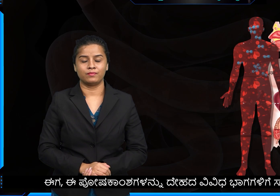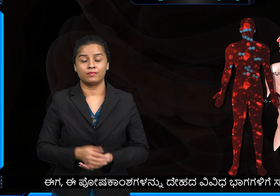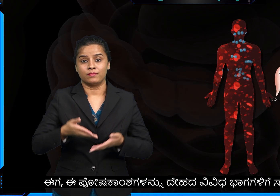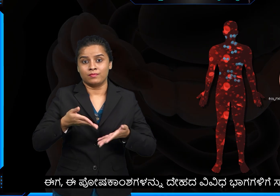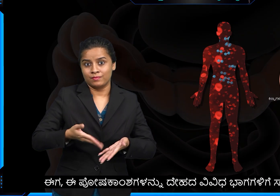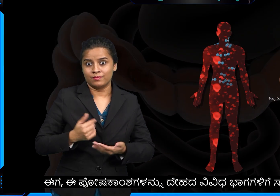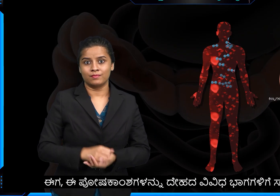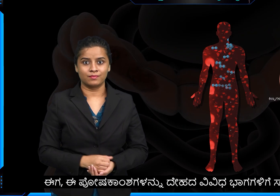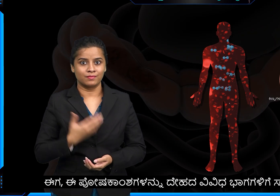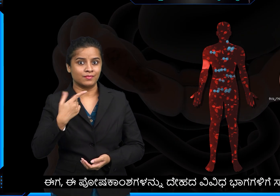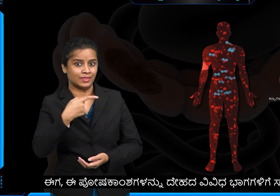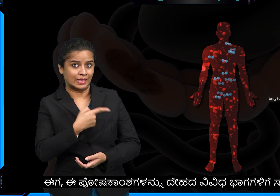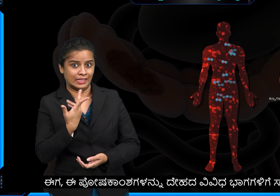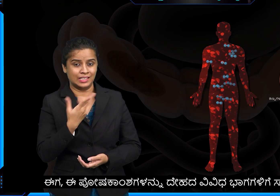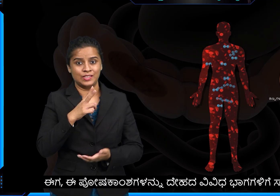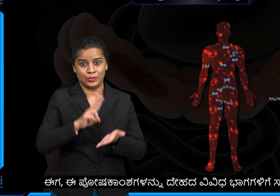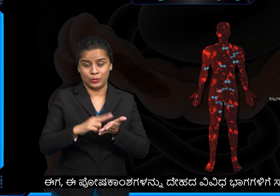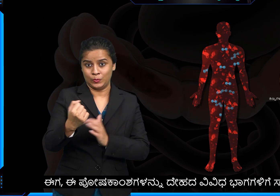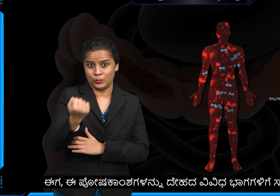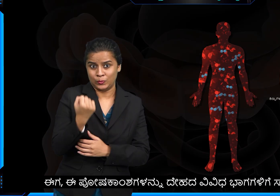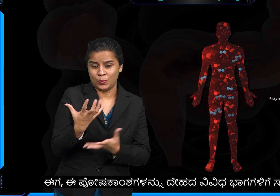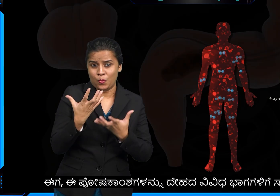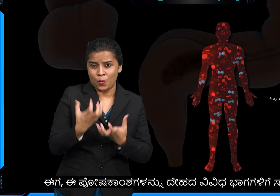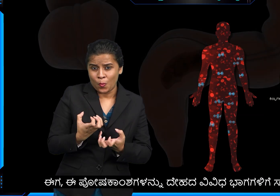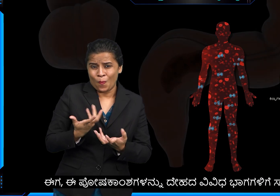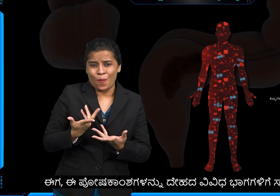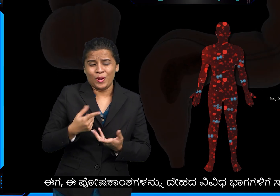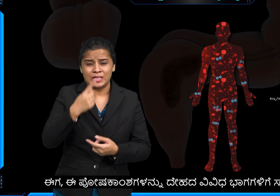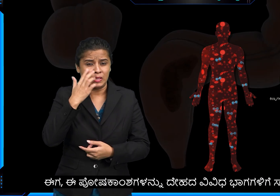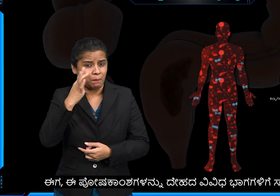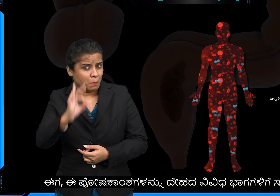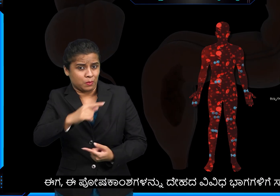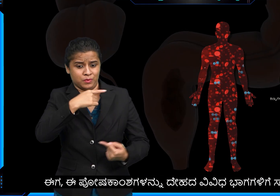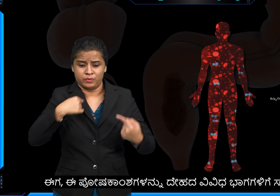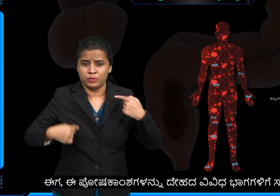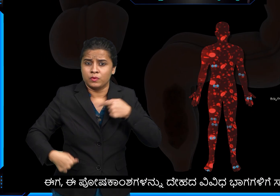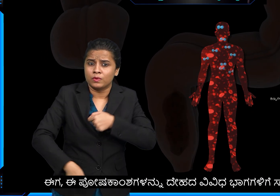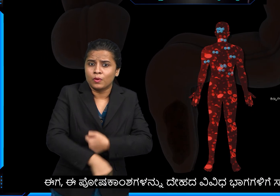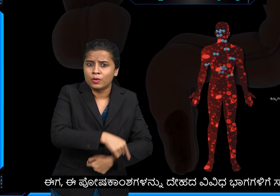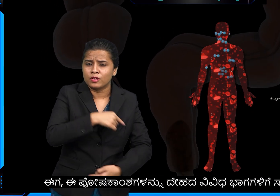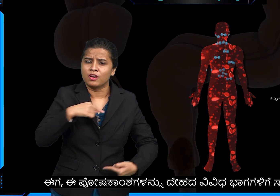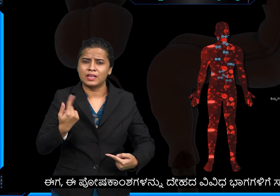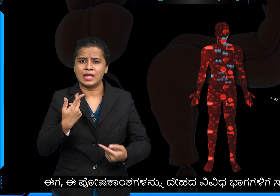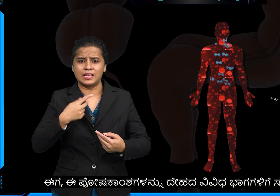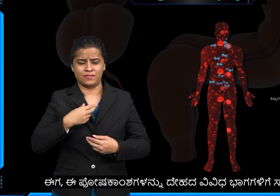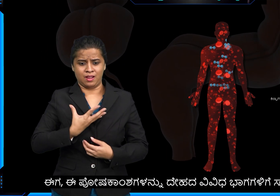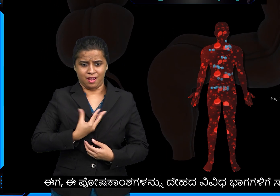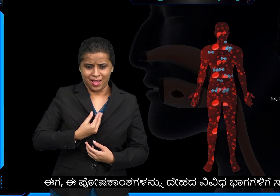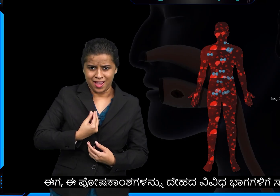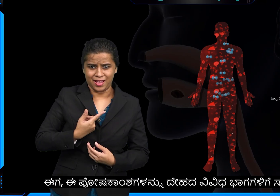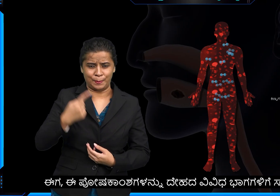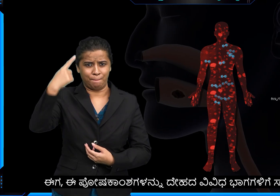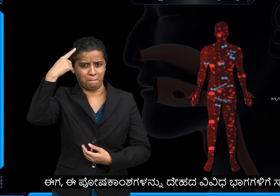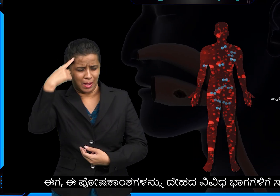ಈಗ ಈ ಪೋಷಕಾಂಶಗಳನ್ನು ದೇಹದ ವಿವಿಧ ಭಾಗಗಳಿಗೆ ಸಾಗಿಸಬೇಕಾಗಿದೆ.